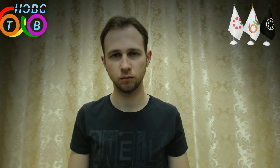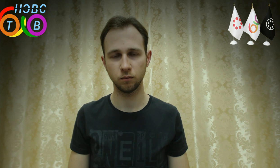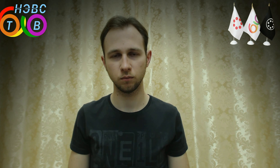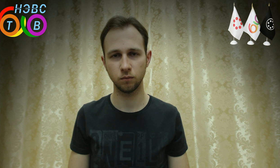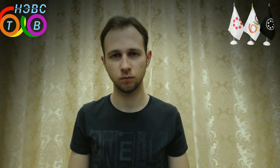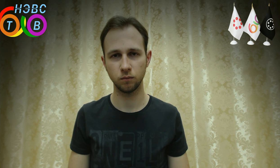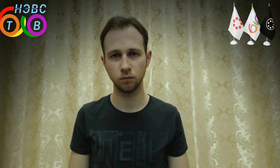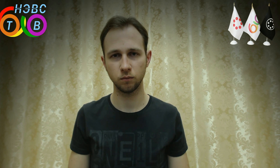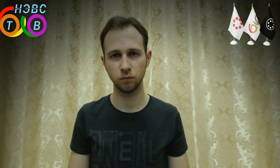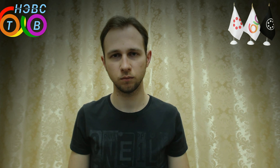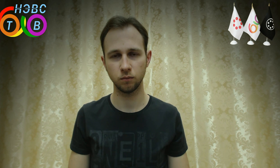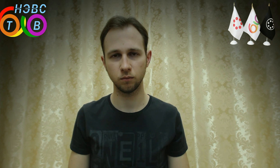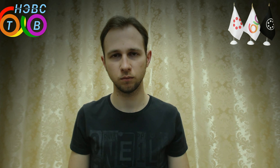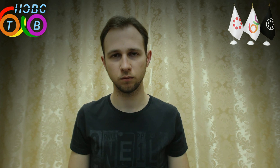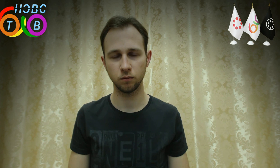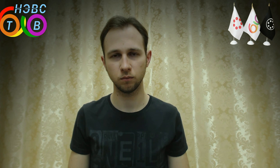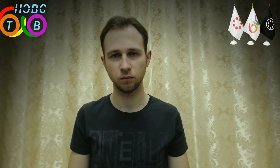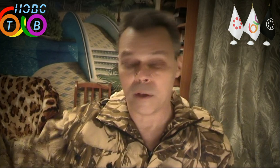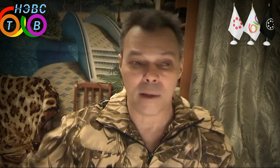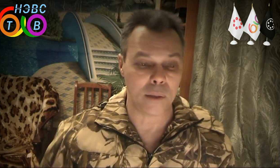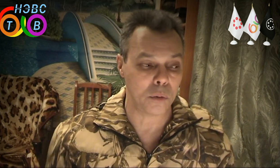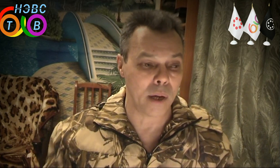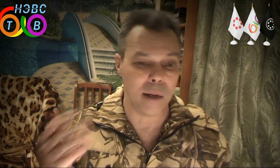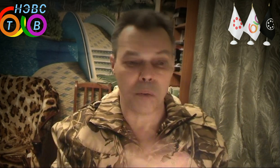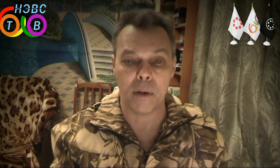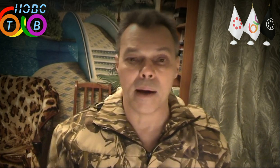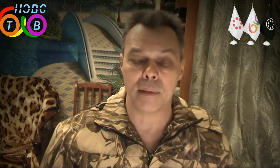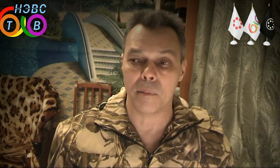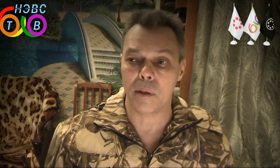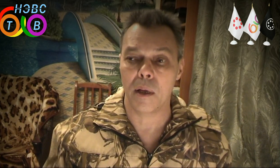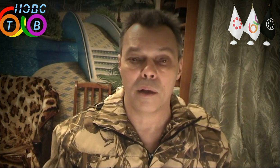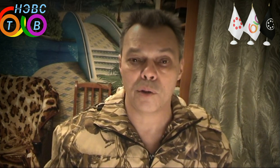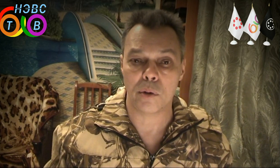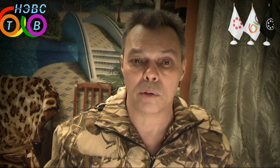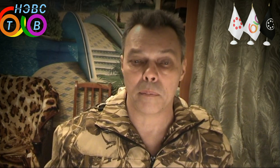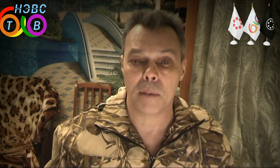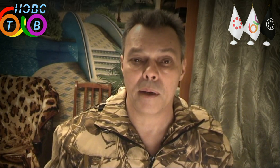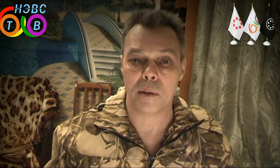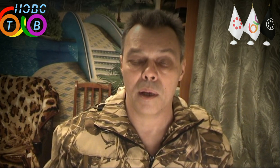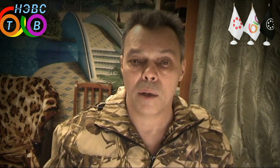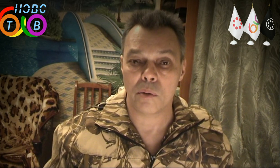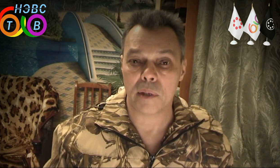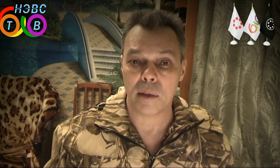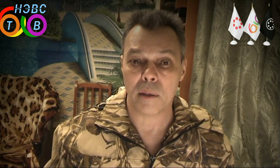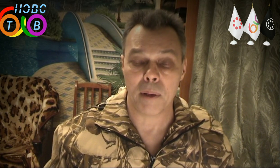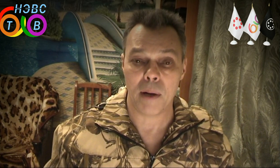пришел с другой кармой, он будет требовать физически переезда туда, или убегать там, или еще чего-то, понимаете? То есть какие-то